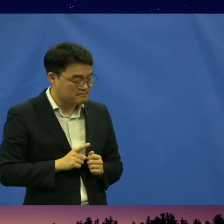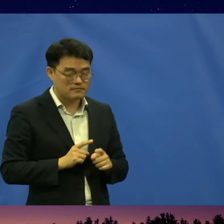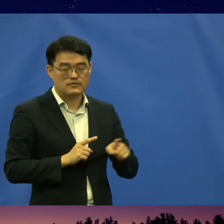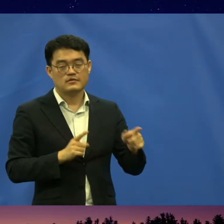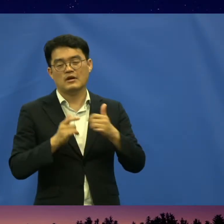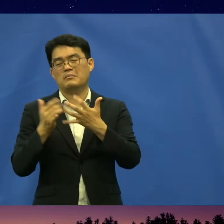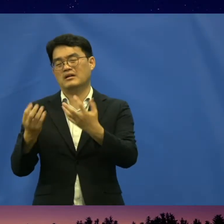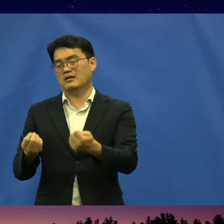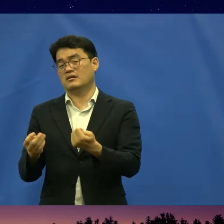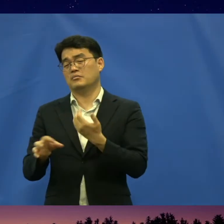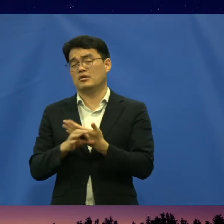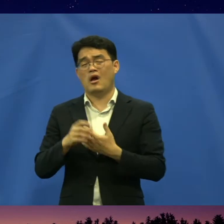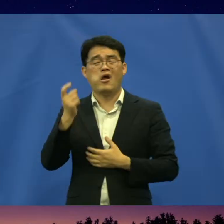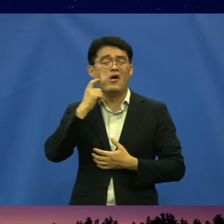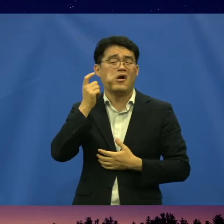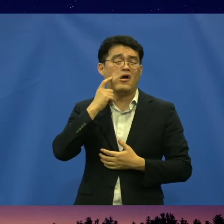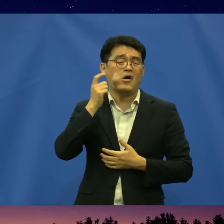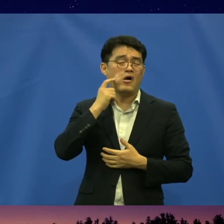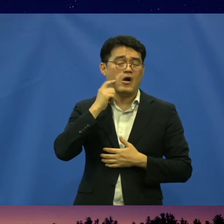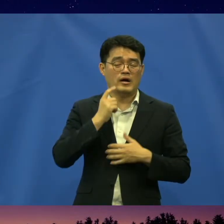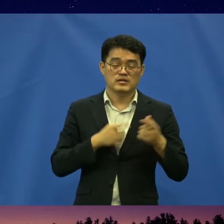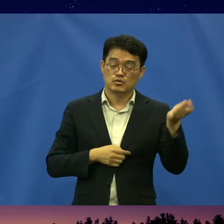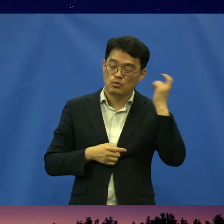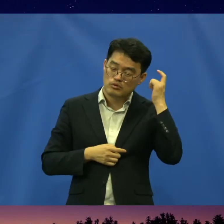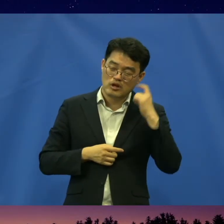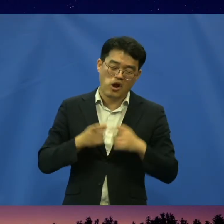지나가세요. 소문을 믿지도 말고 소문에 너무 흥분하지도 말고.